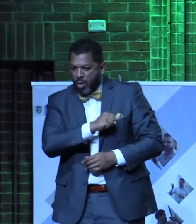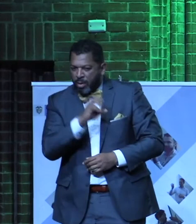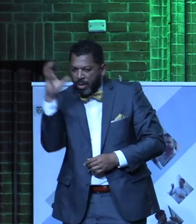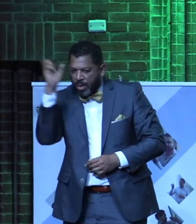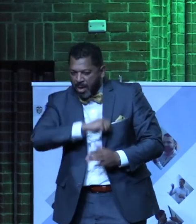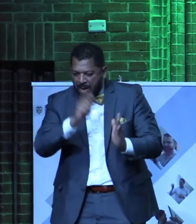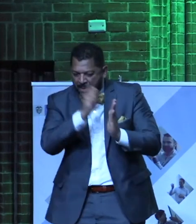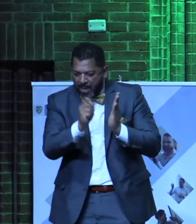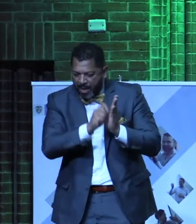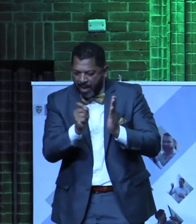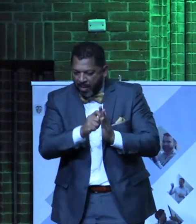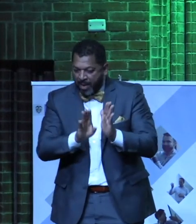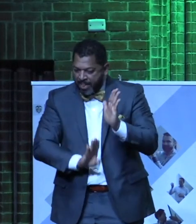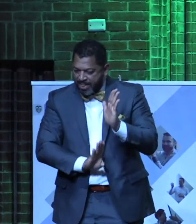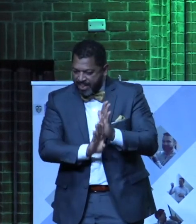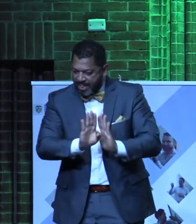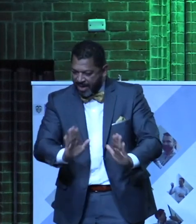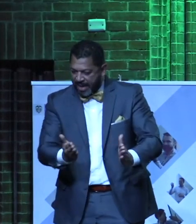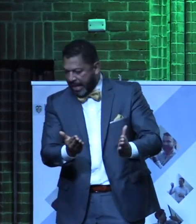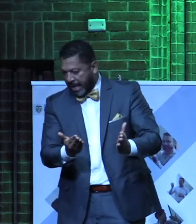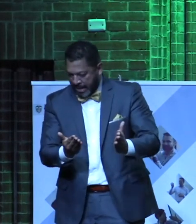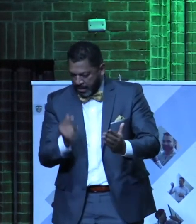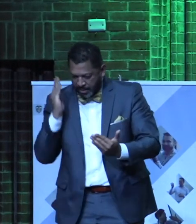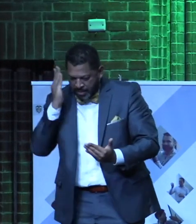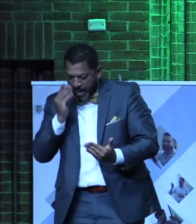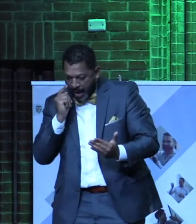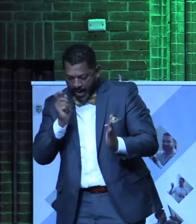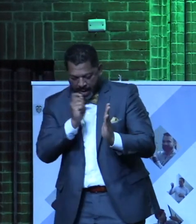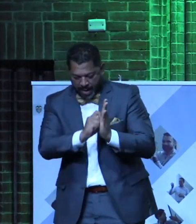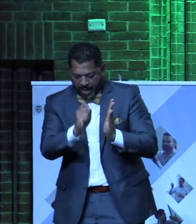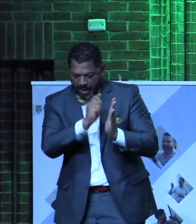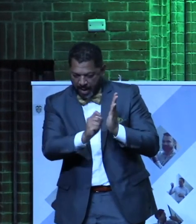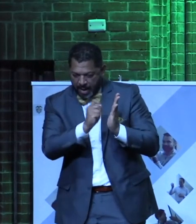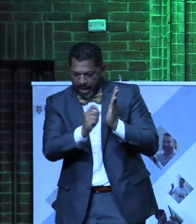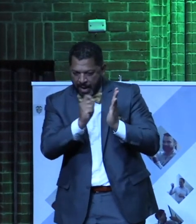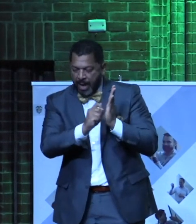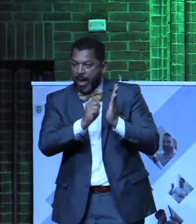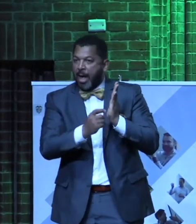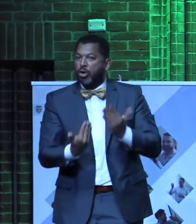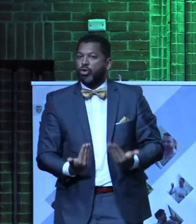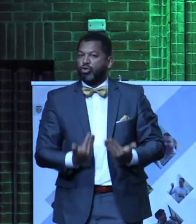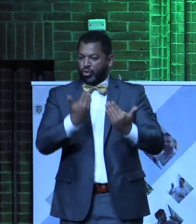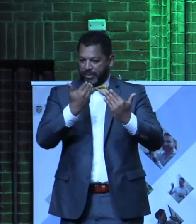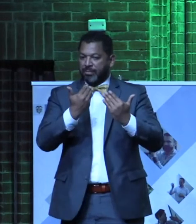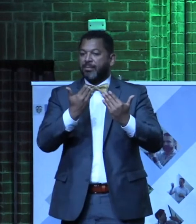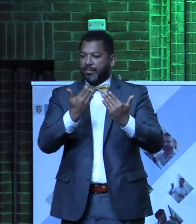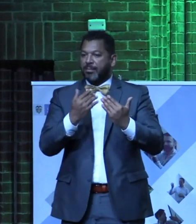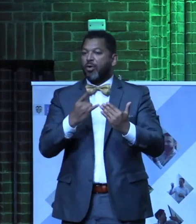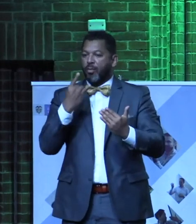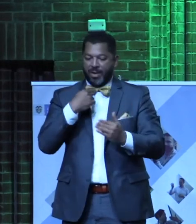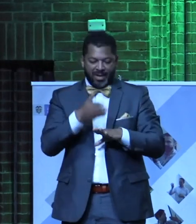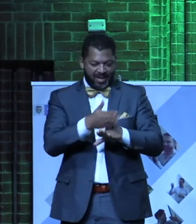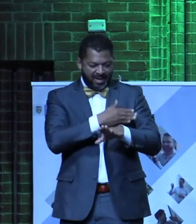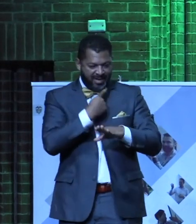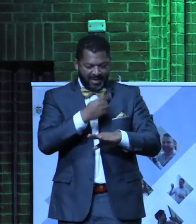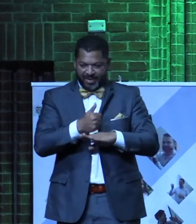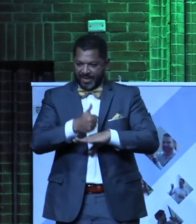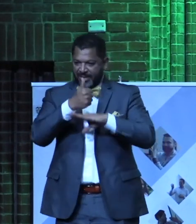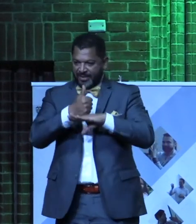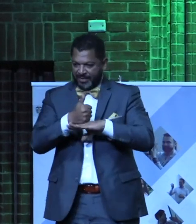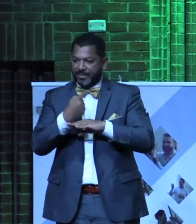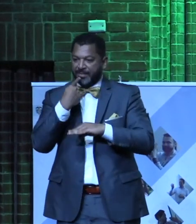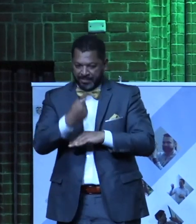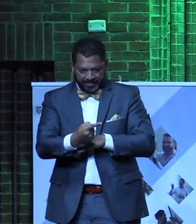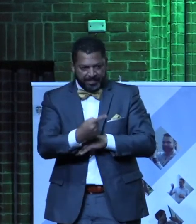en el desarrollo y gracias al tamizaje nos permitió identificar, pues como lo mencionó la directora y como ustedes